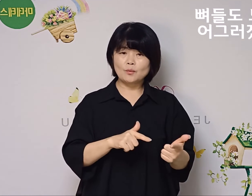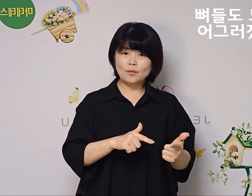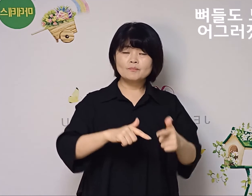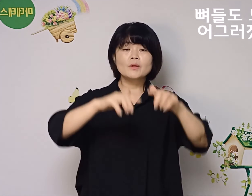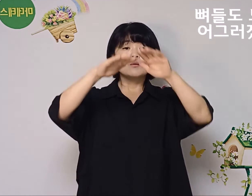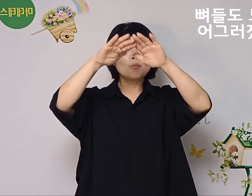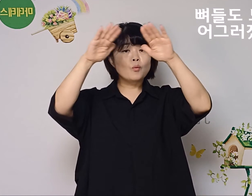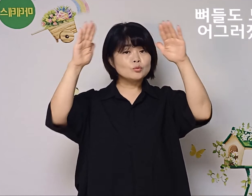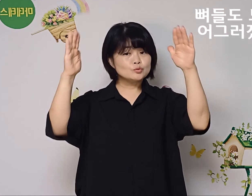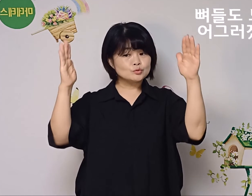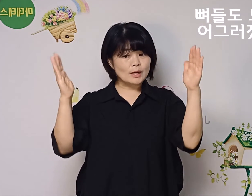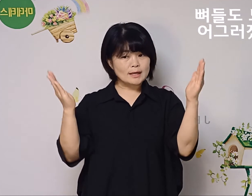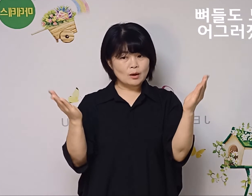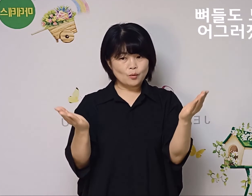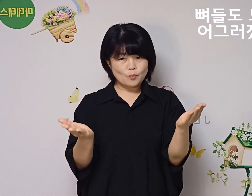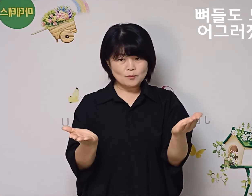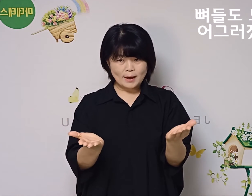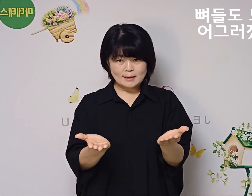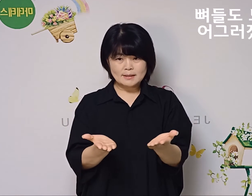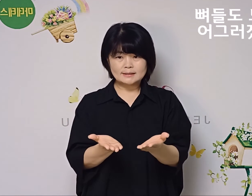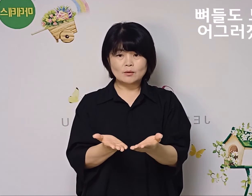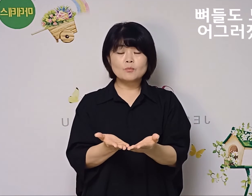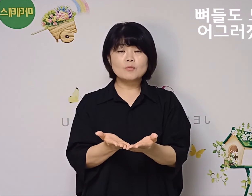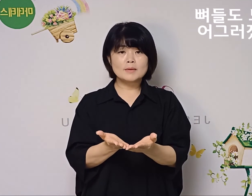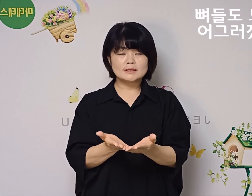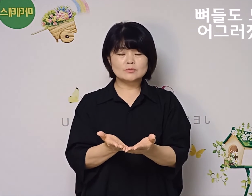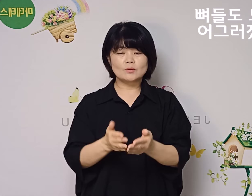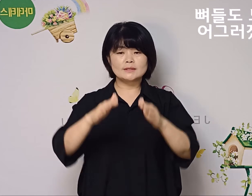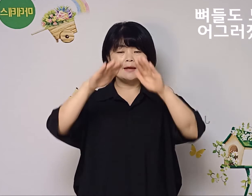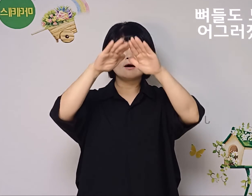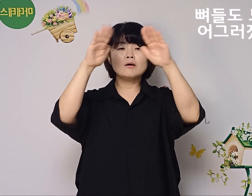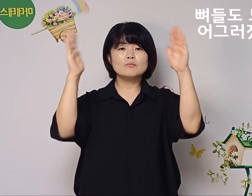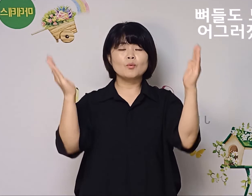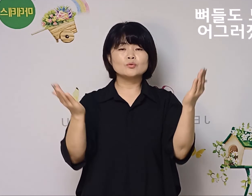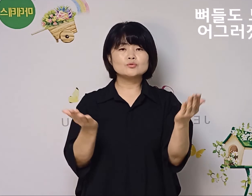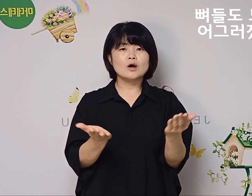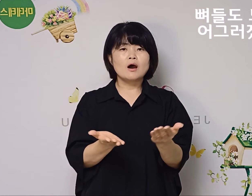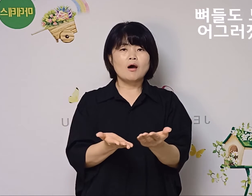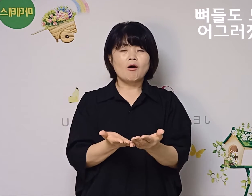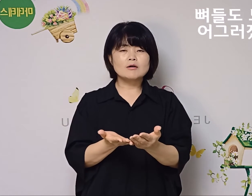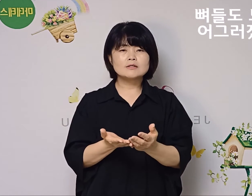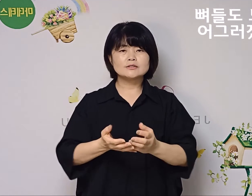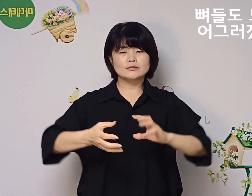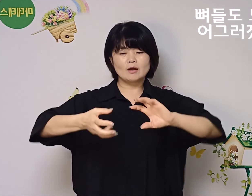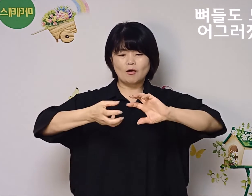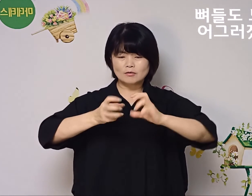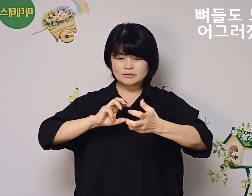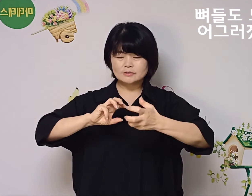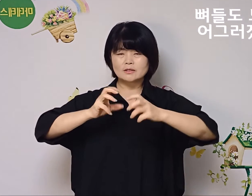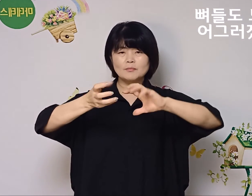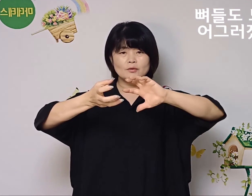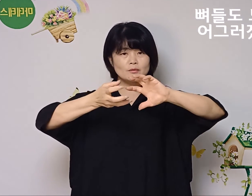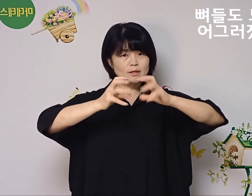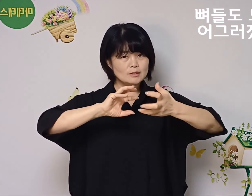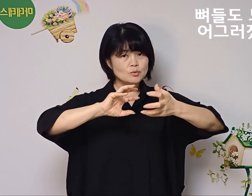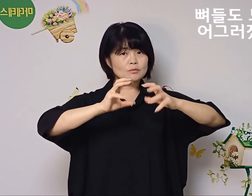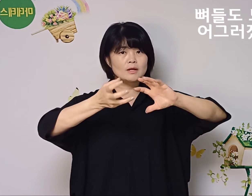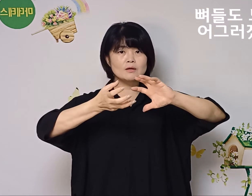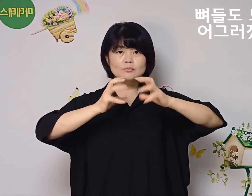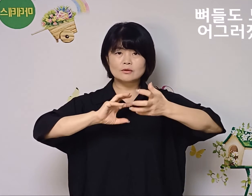뼈들도 모두 아까 온몸 할 때 똑같아요. 모두 어그러졌네. 뭐 이렇게 손가락으로 이렇게